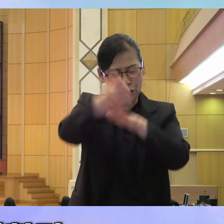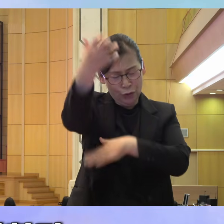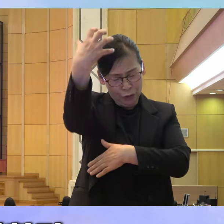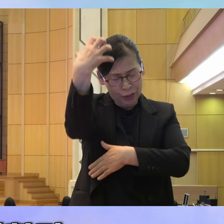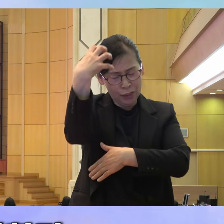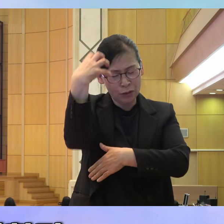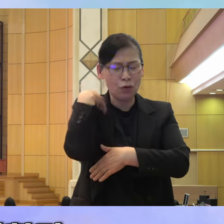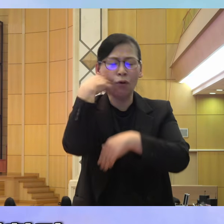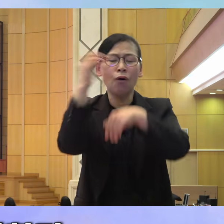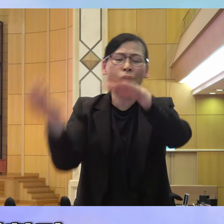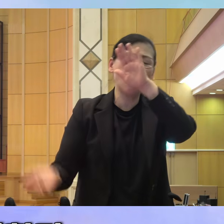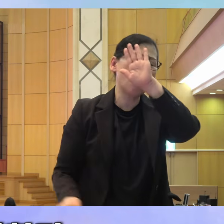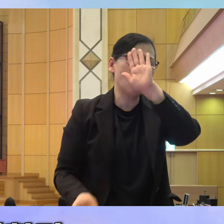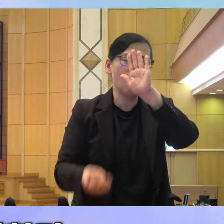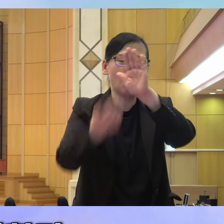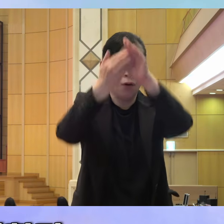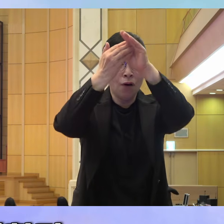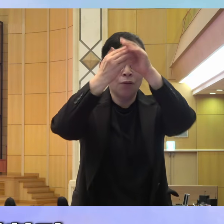주신